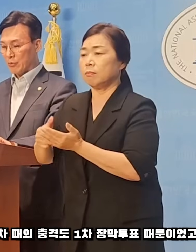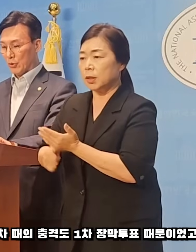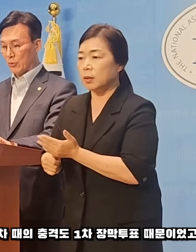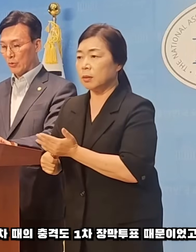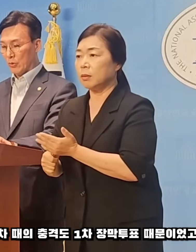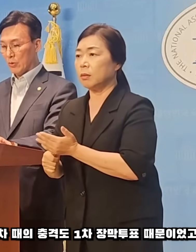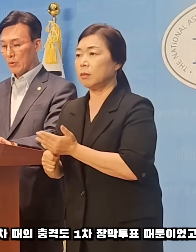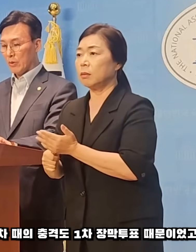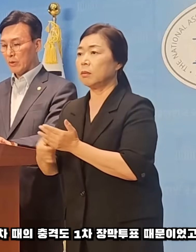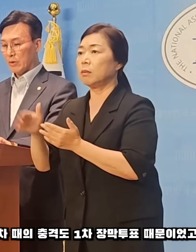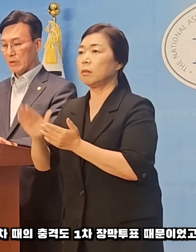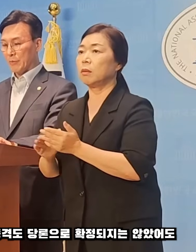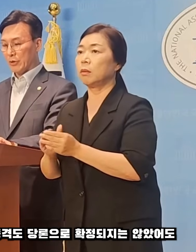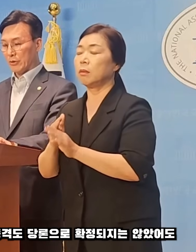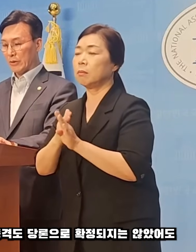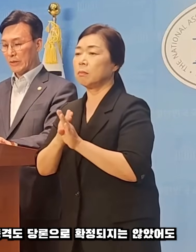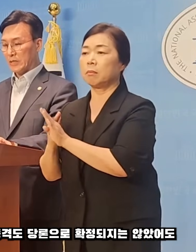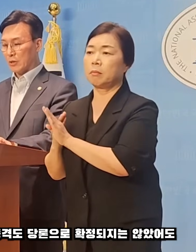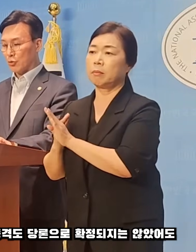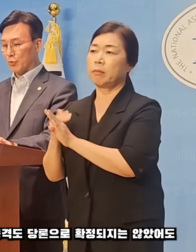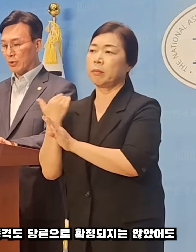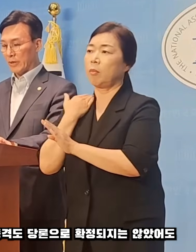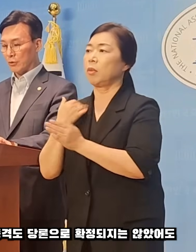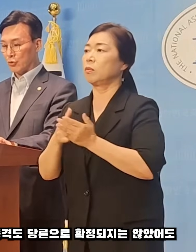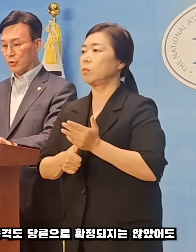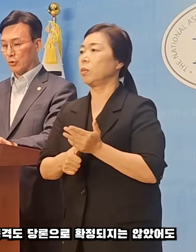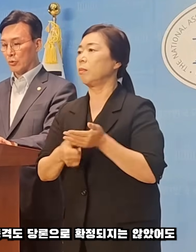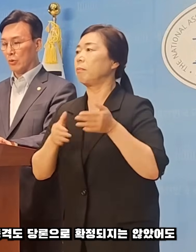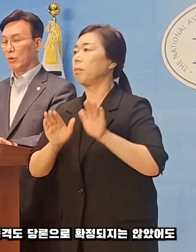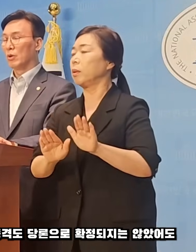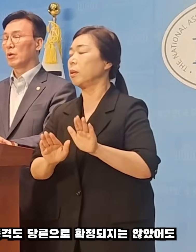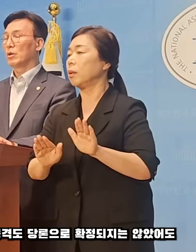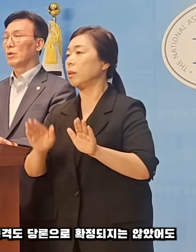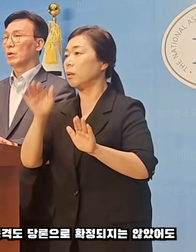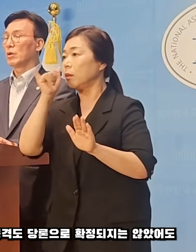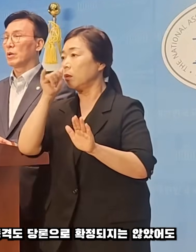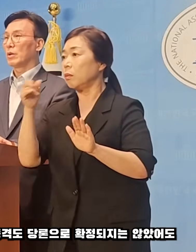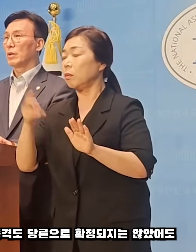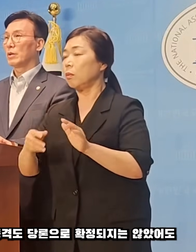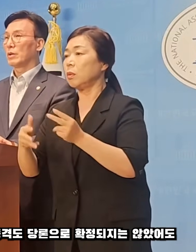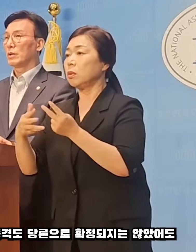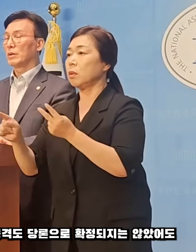투표 때문이었고 이번 2차 투표 때의 충격도